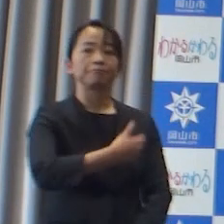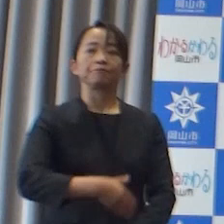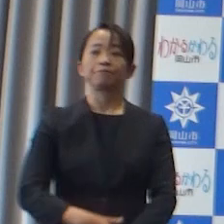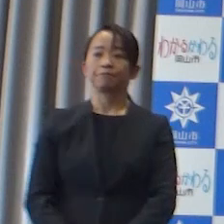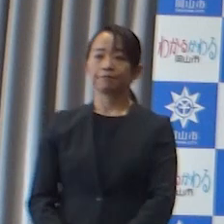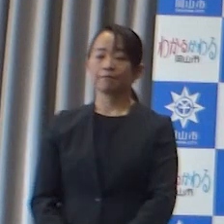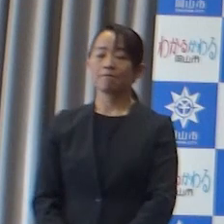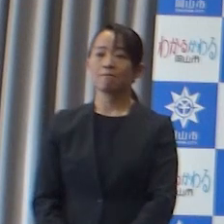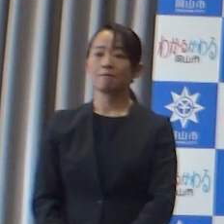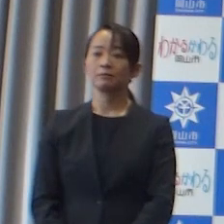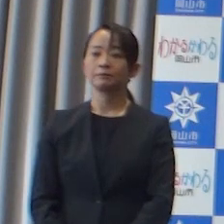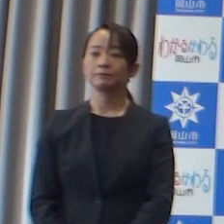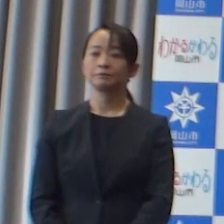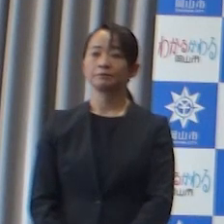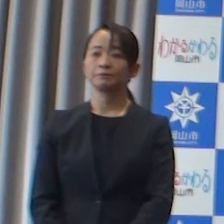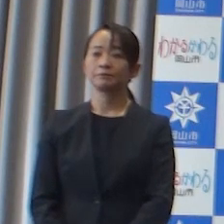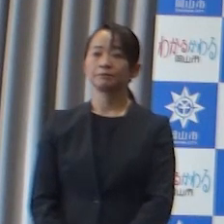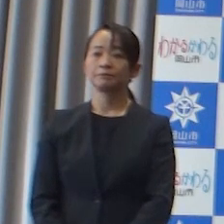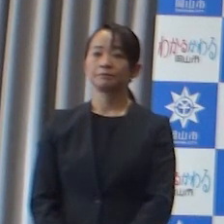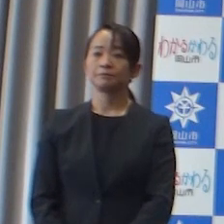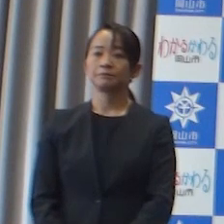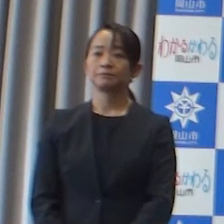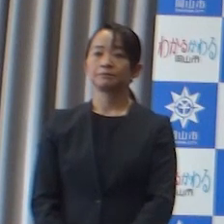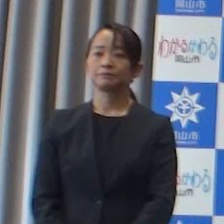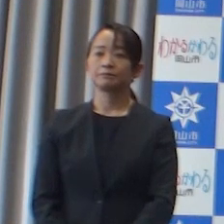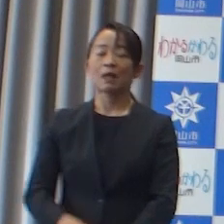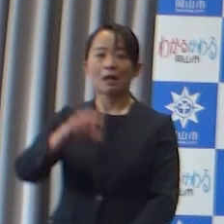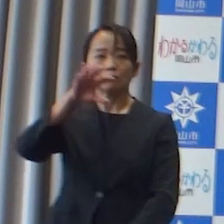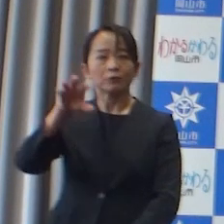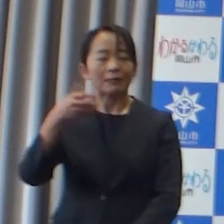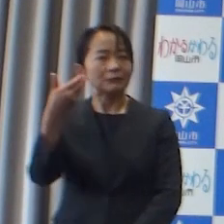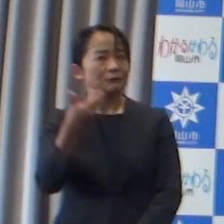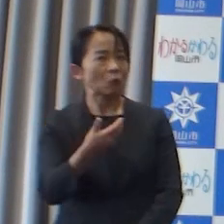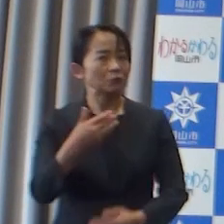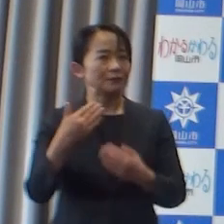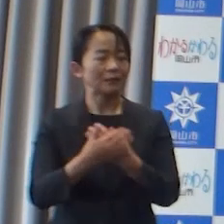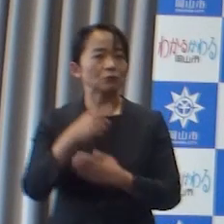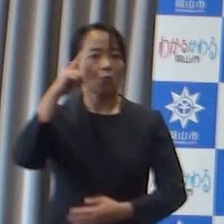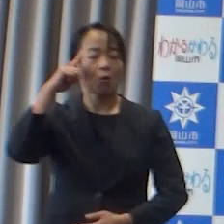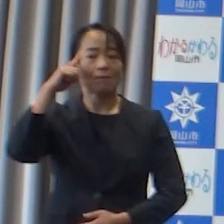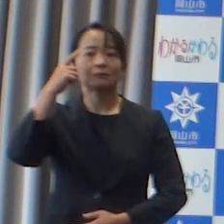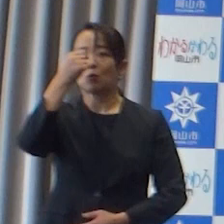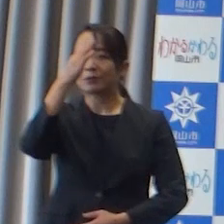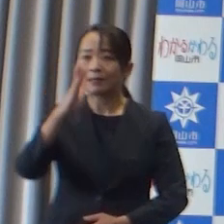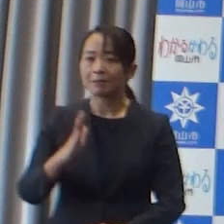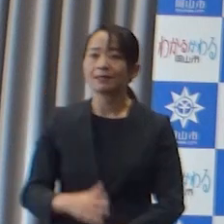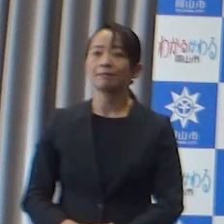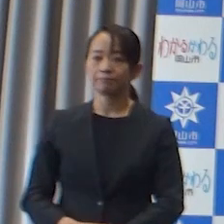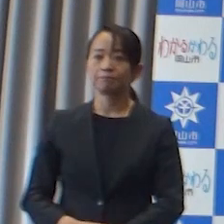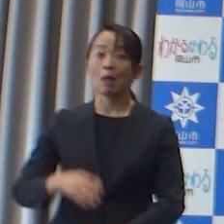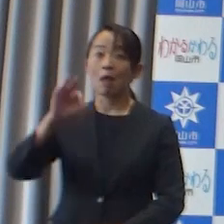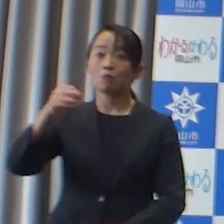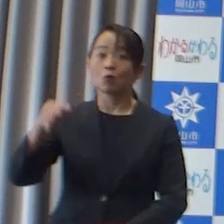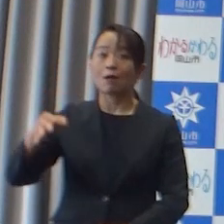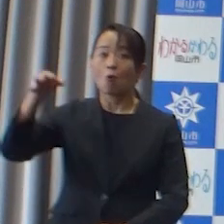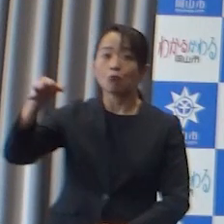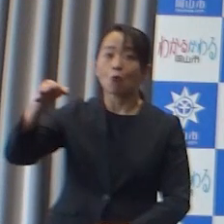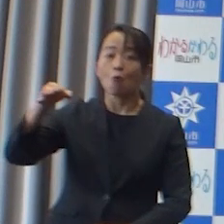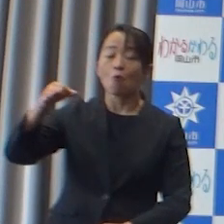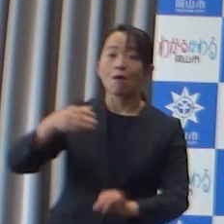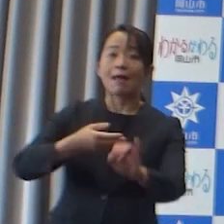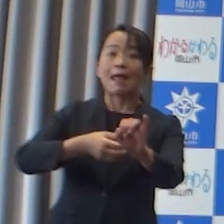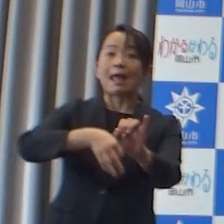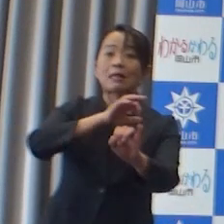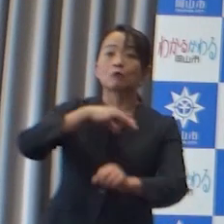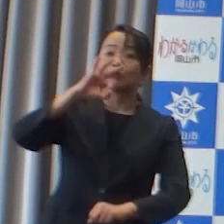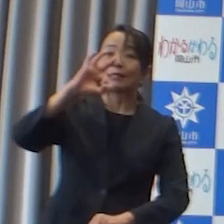岡山放送の篠原と申します。 はい、 すみません、ちょっと繰り返しになるかもしれないんですけれども、こういう物価高騰、エネルギー高騰というの